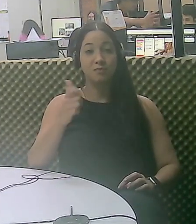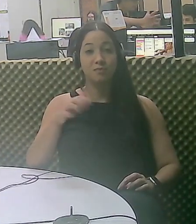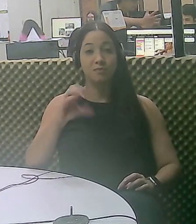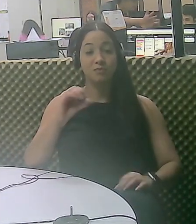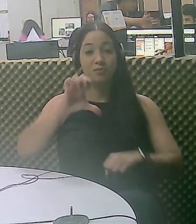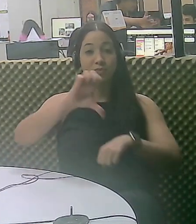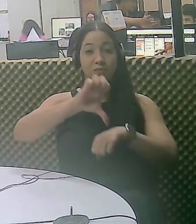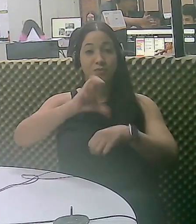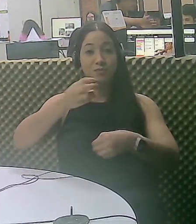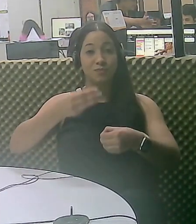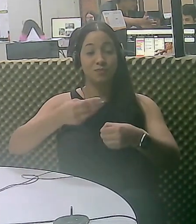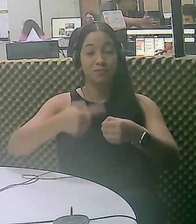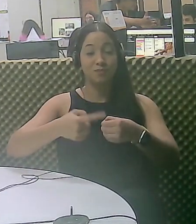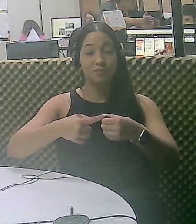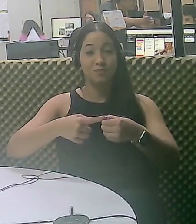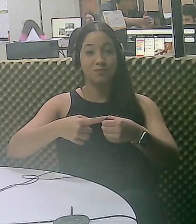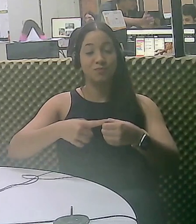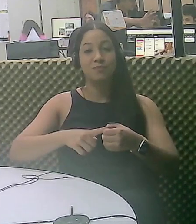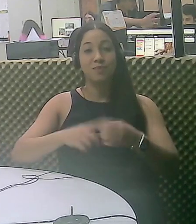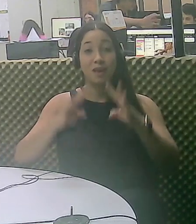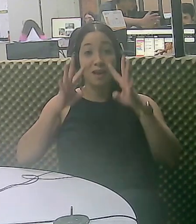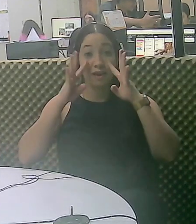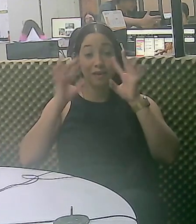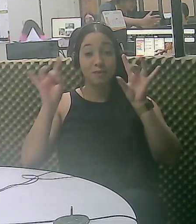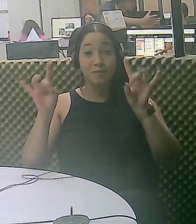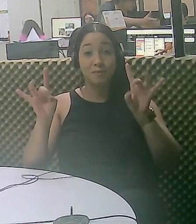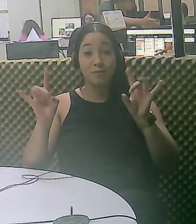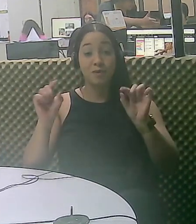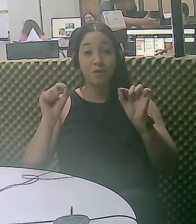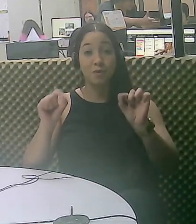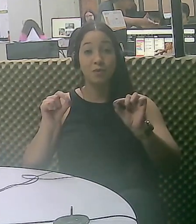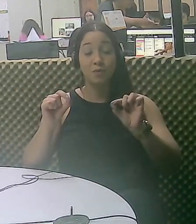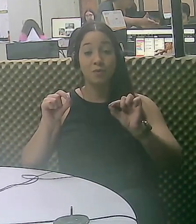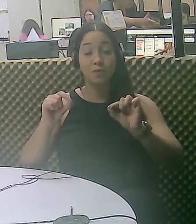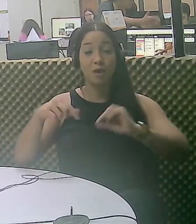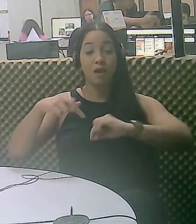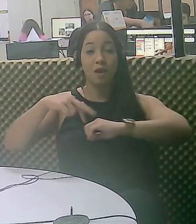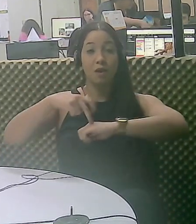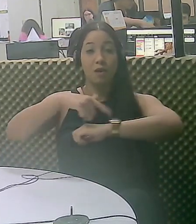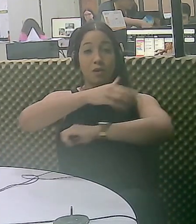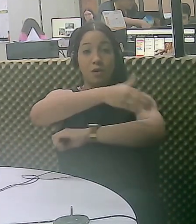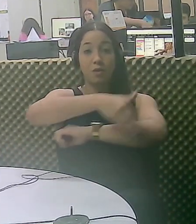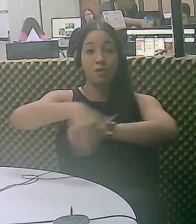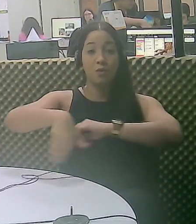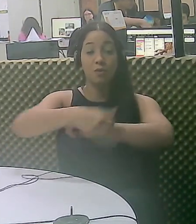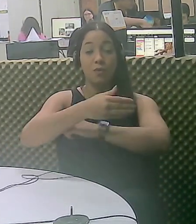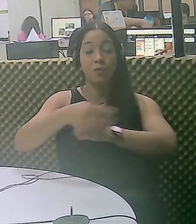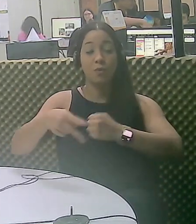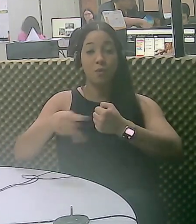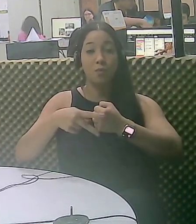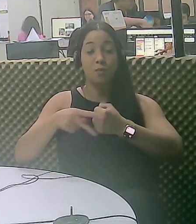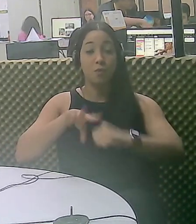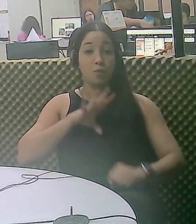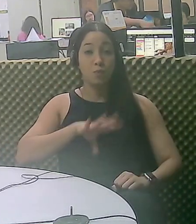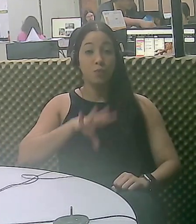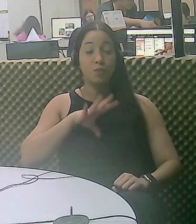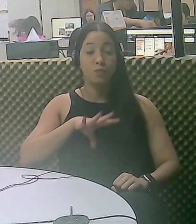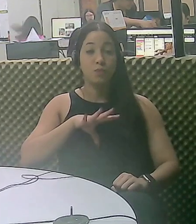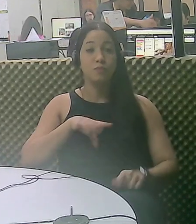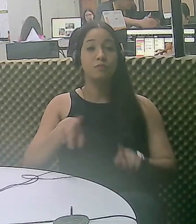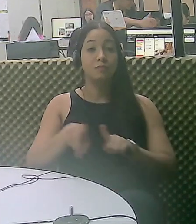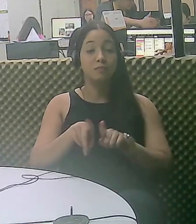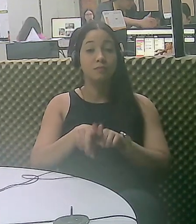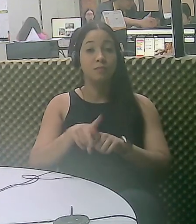cidade. No momento, recebe atenção especial o calçamento de pedra portuguesa. Receberam manutenção